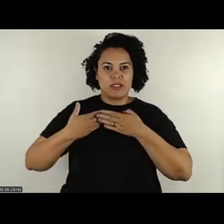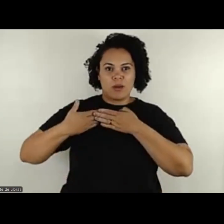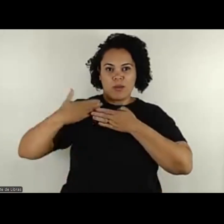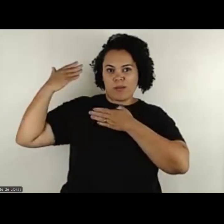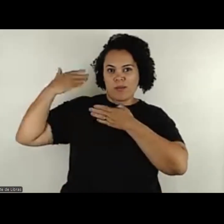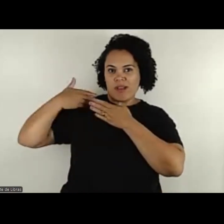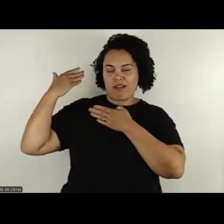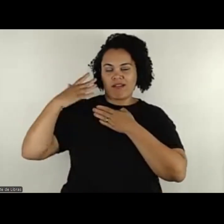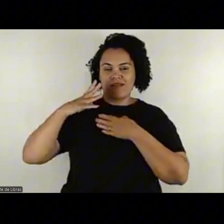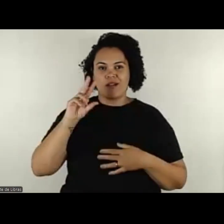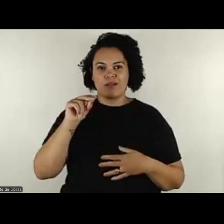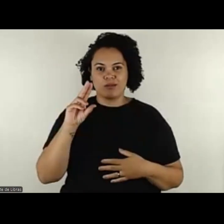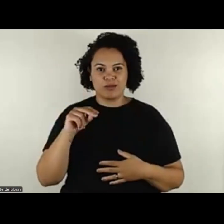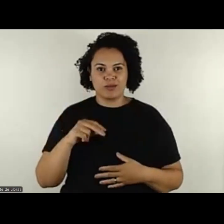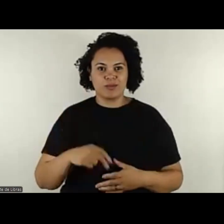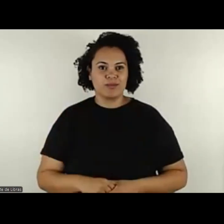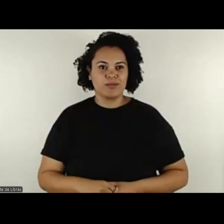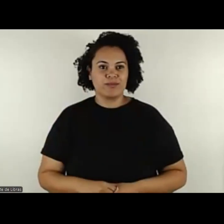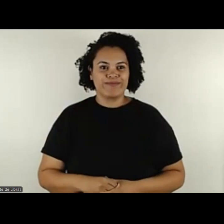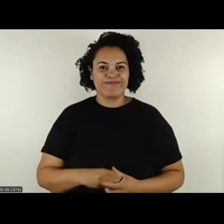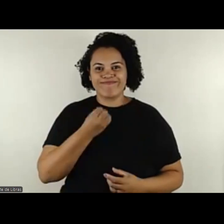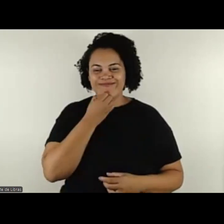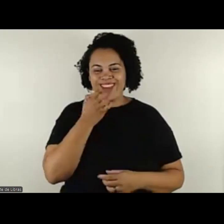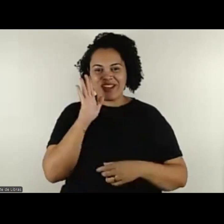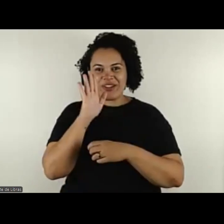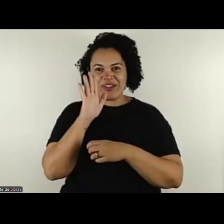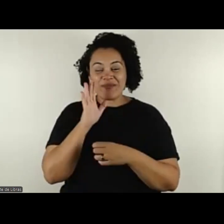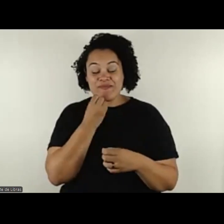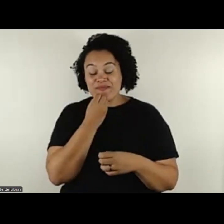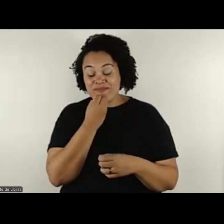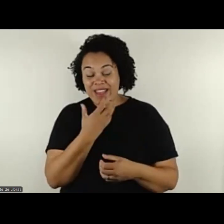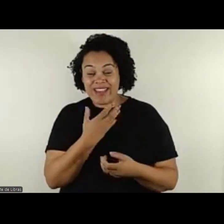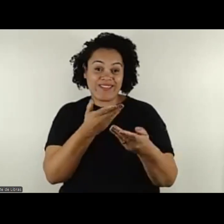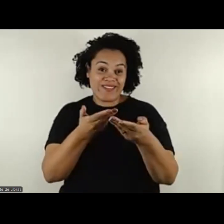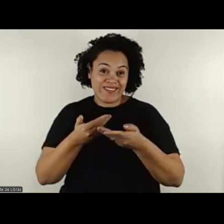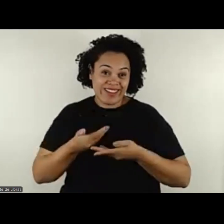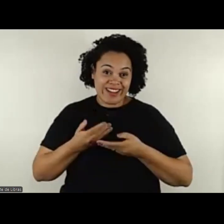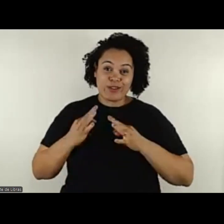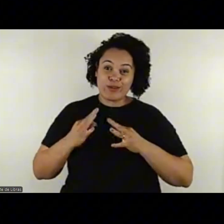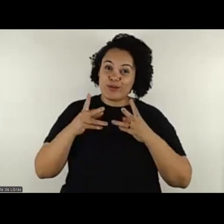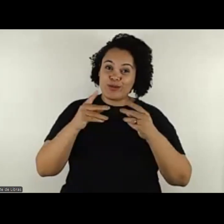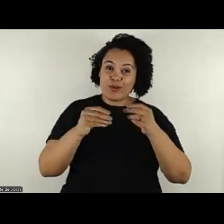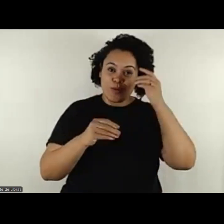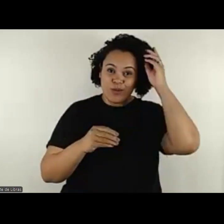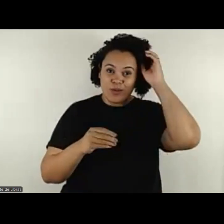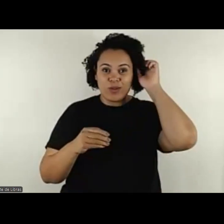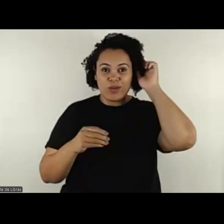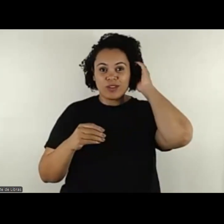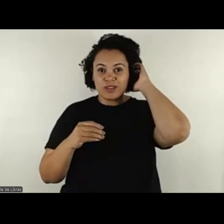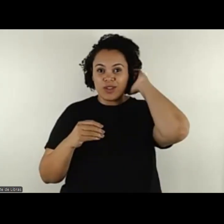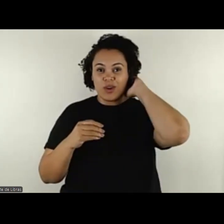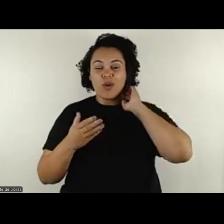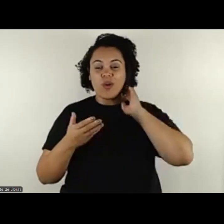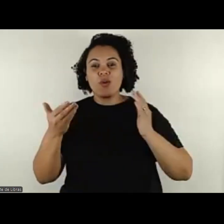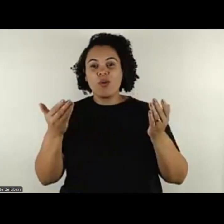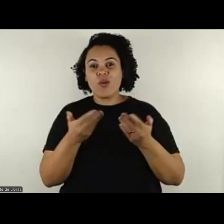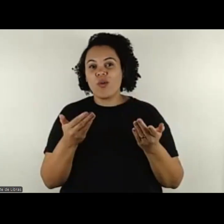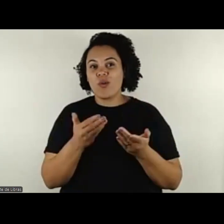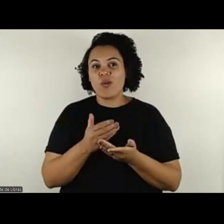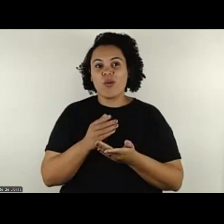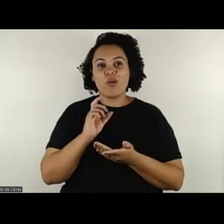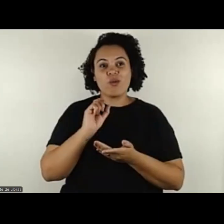azul. Sejam todos bem-vindos, bem-vindas, bem-vindes para a atividade de hoje, que é uma